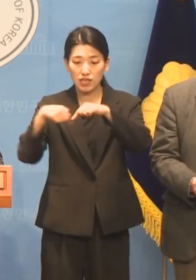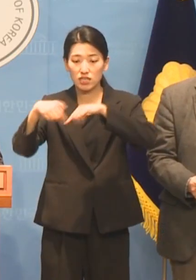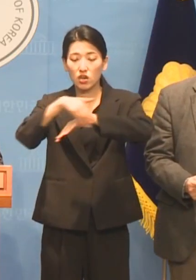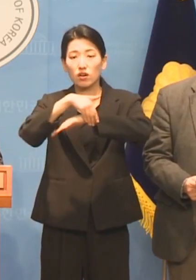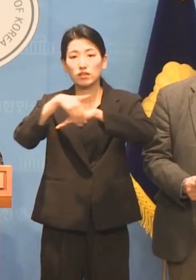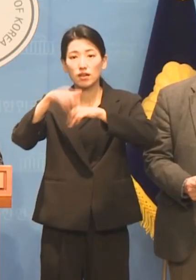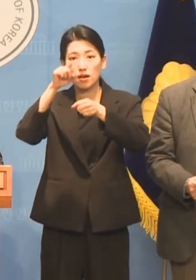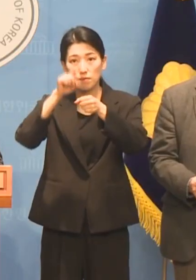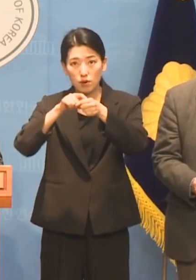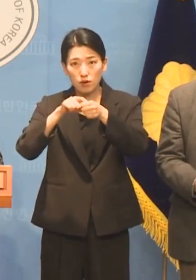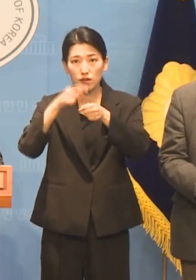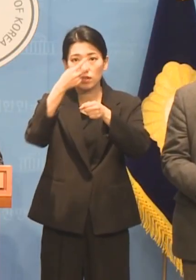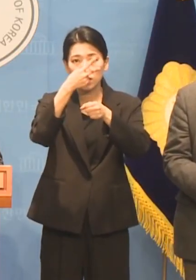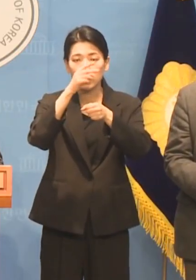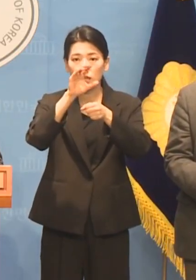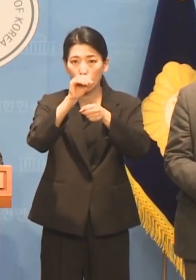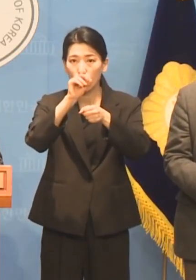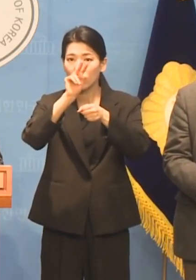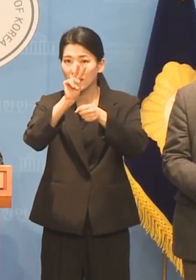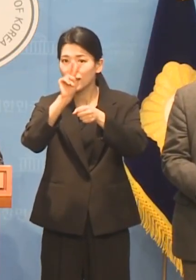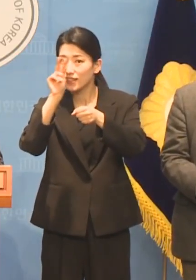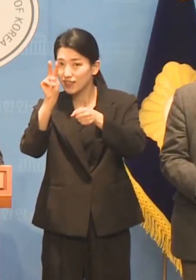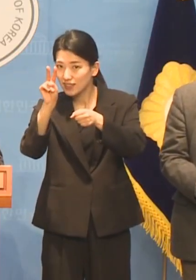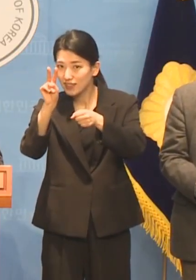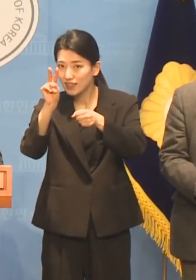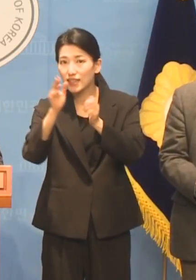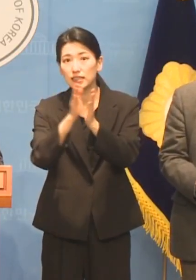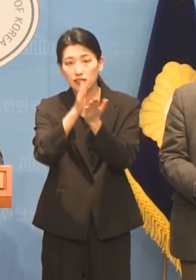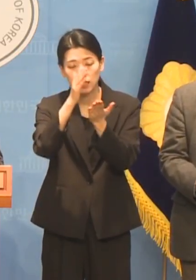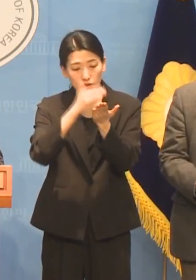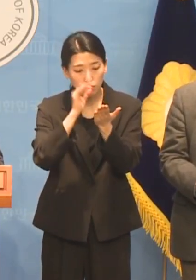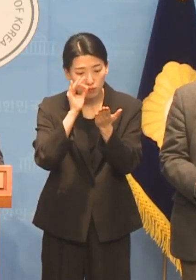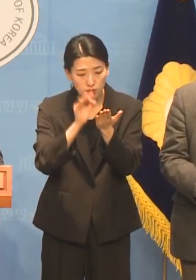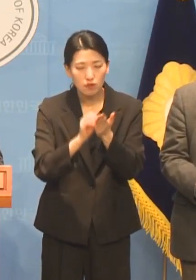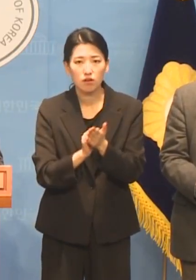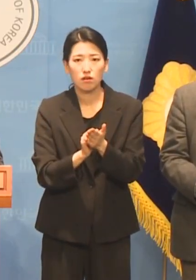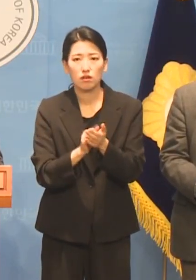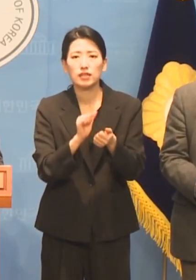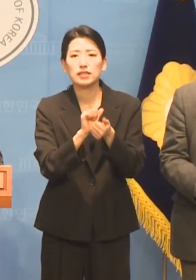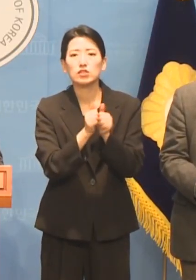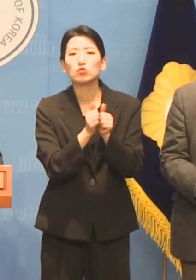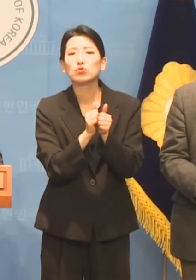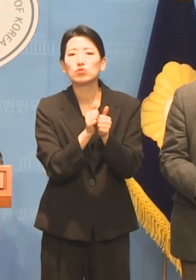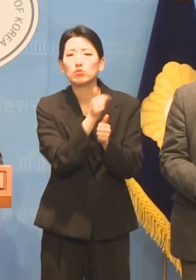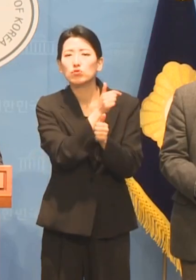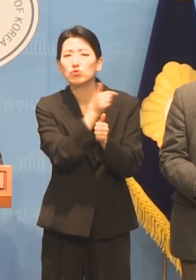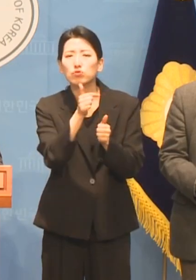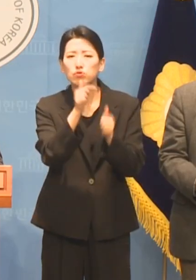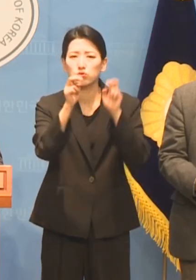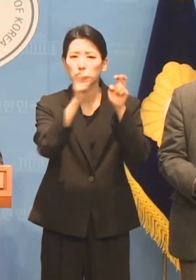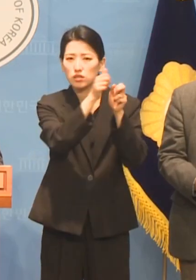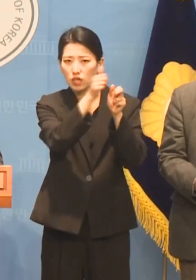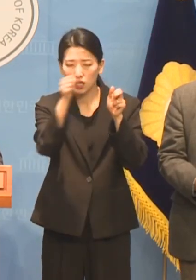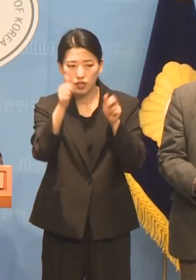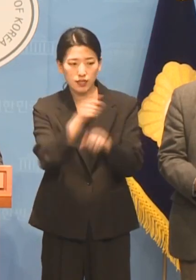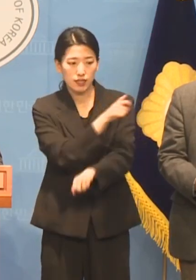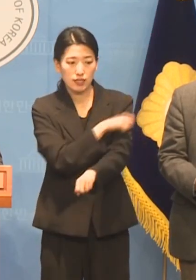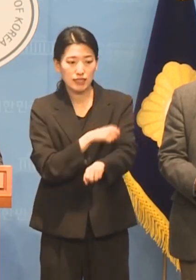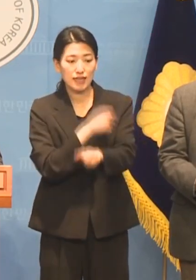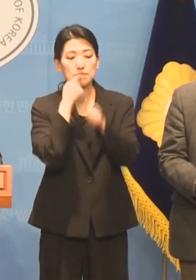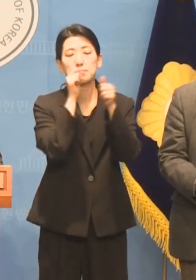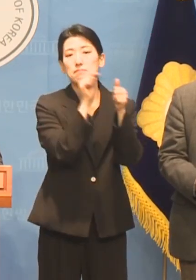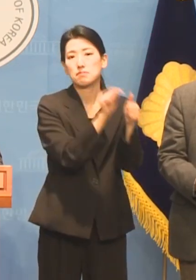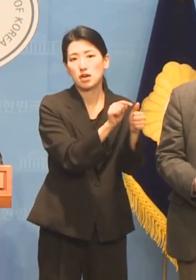어젠다 2022라는 책에서 지배주주 또는 비지배주주가 선임한 이사라도